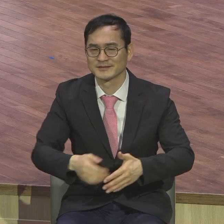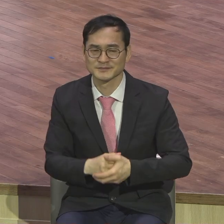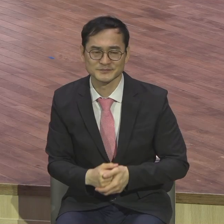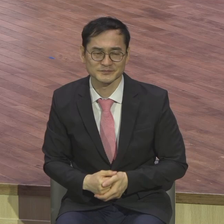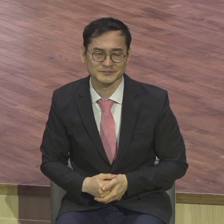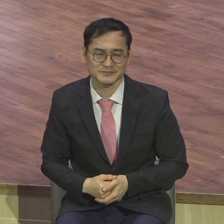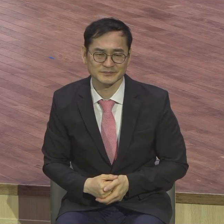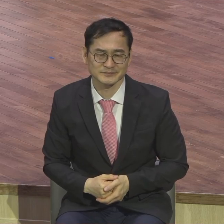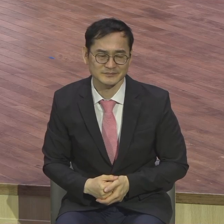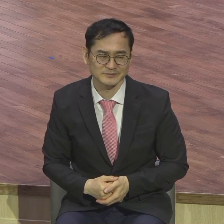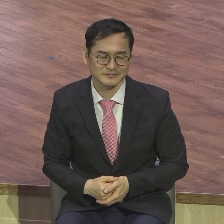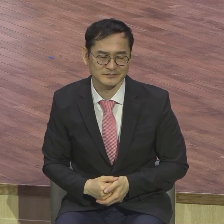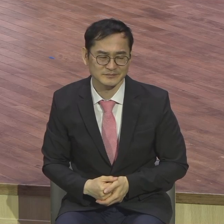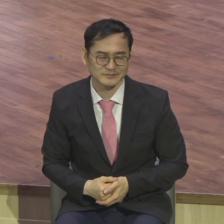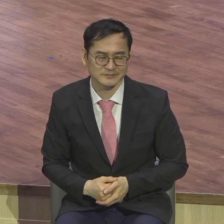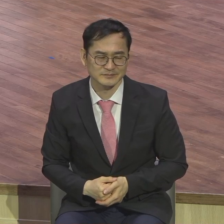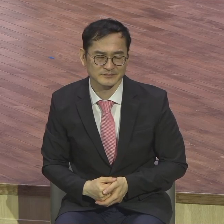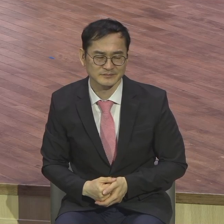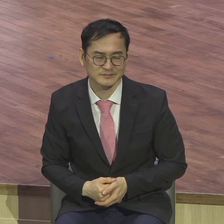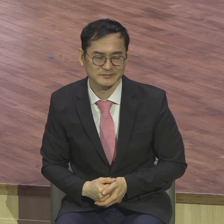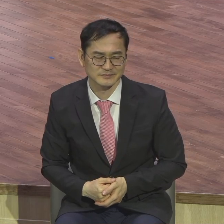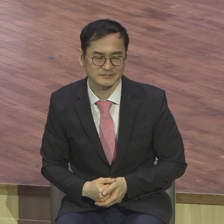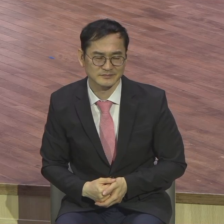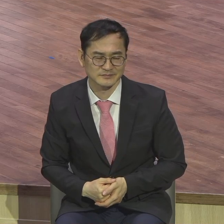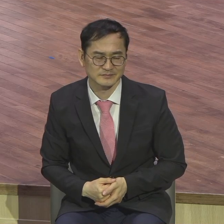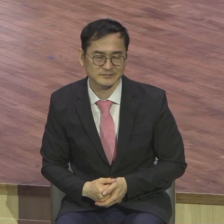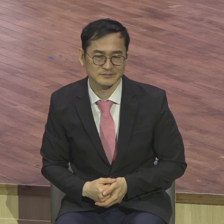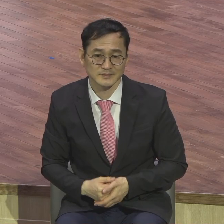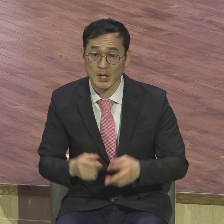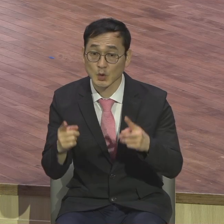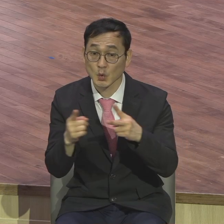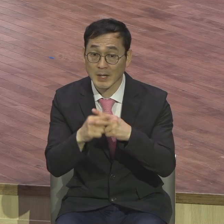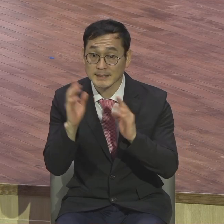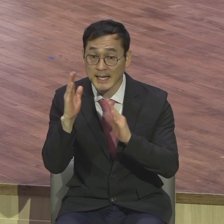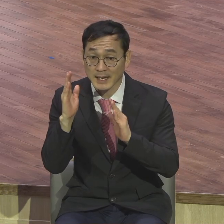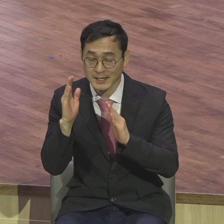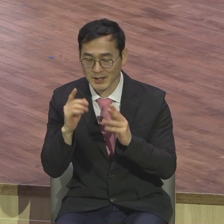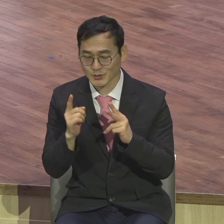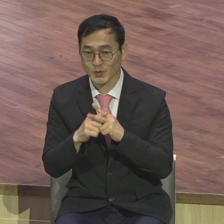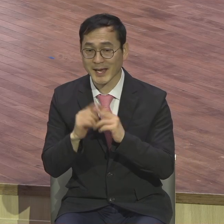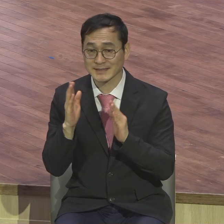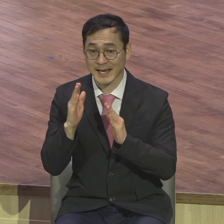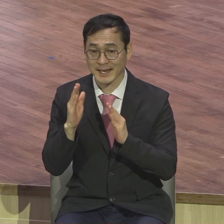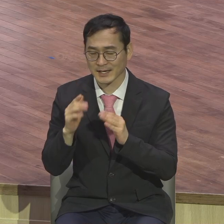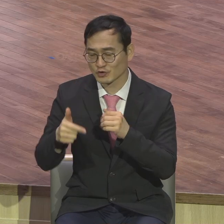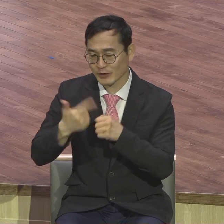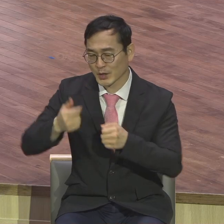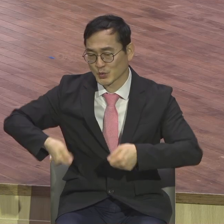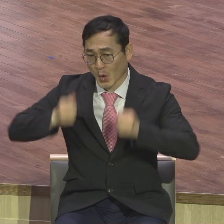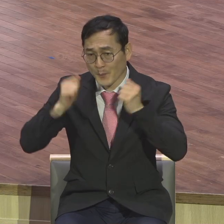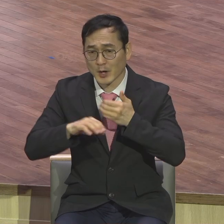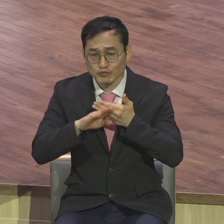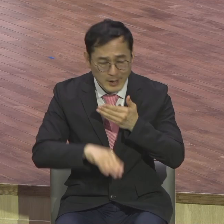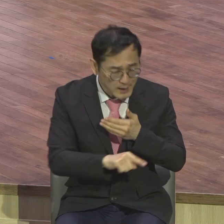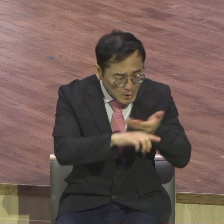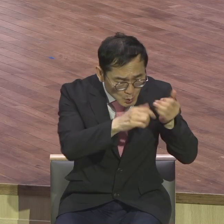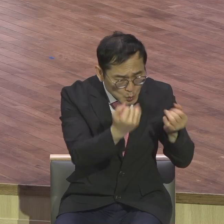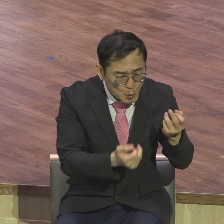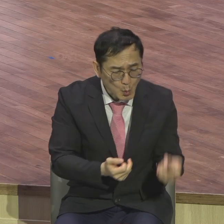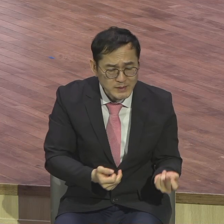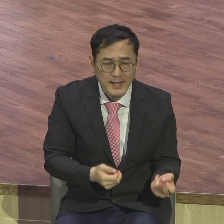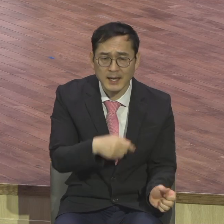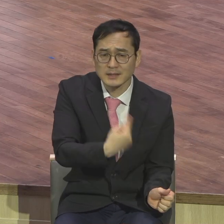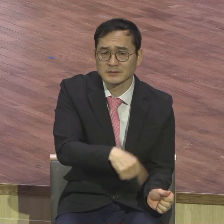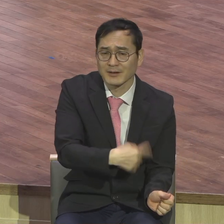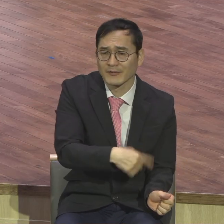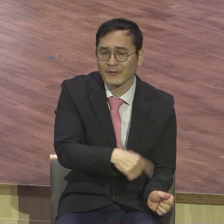아니 초등학교 6년만 다니어도 동생 1학년 가르치잖아요. 2학년 가르치고 3학년 가르치잖아요. 가르치는데 교회 수십 년 다님도 못